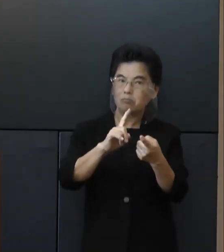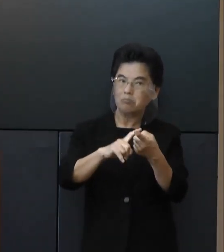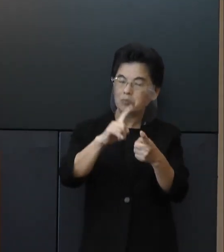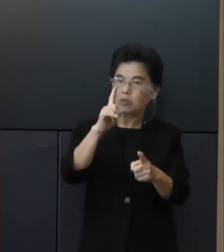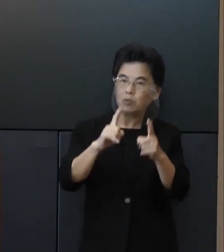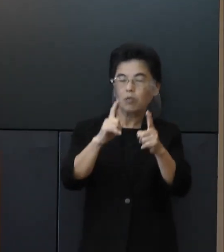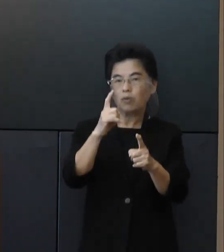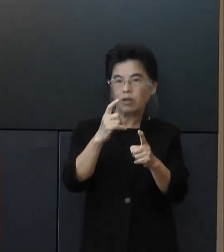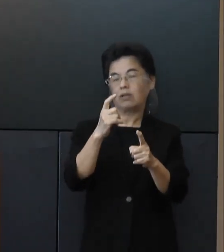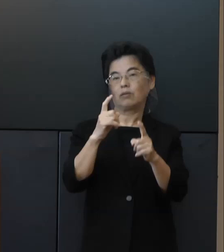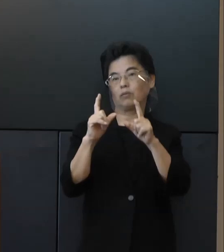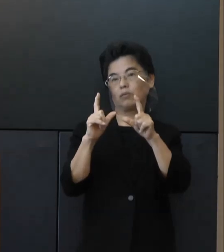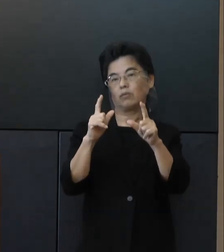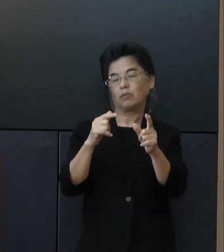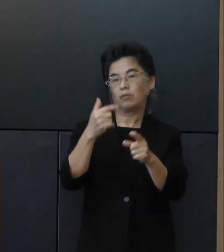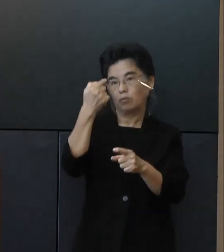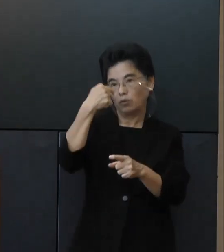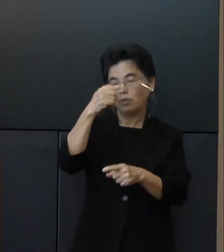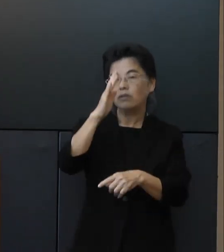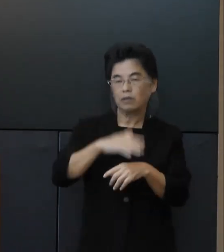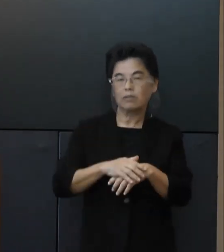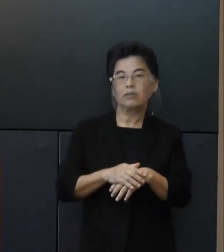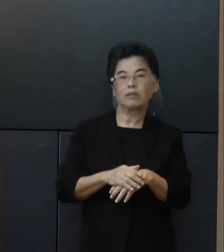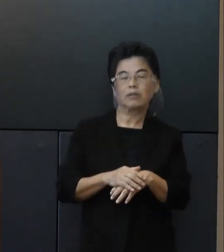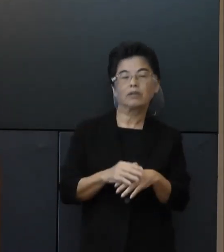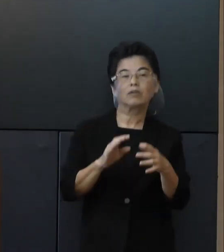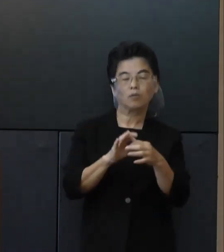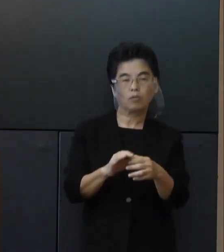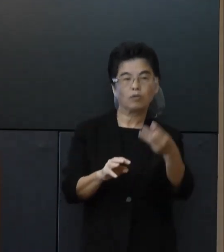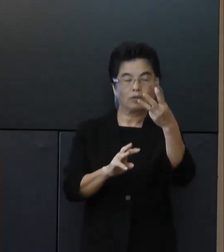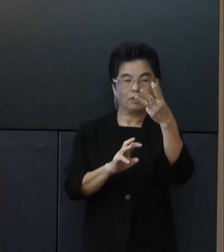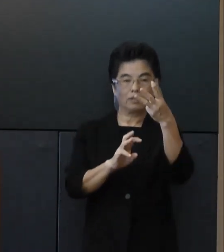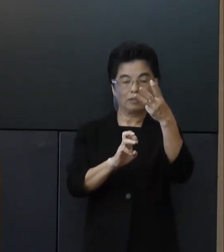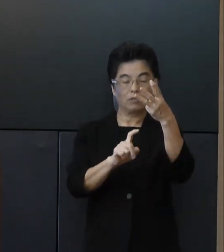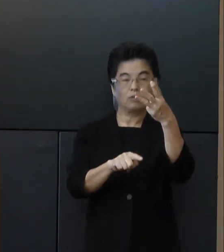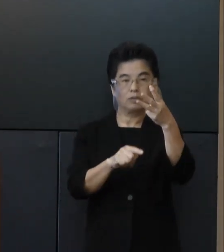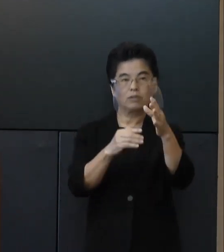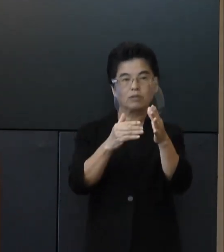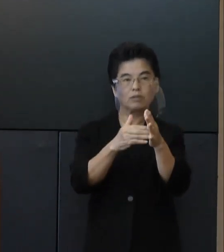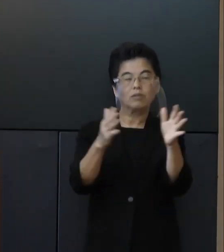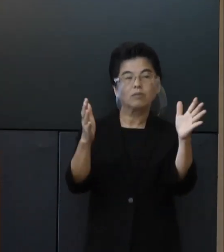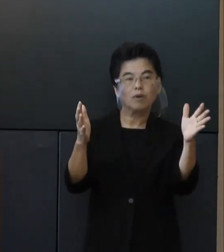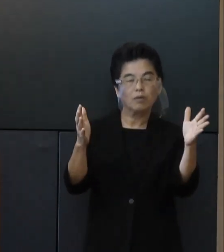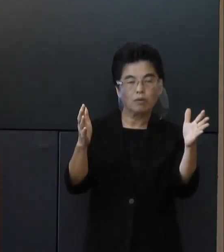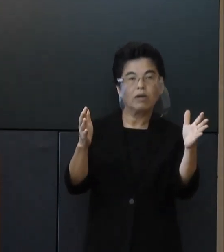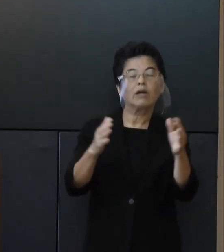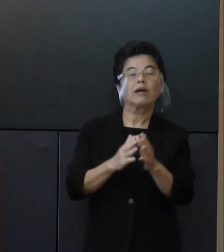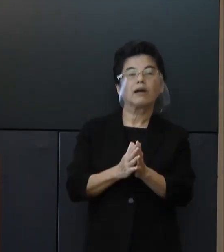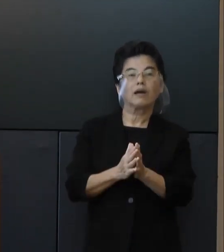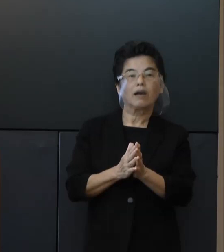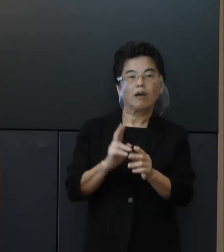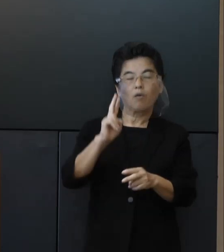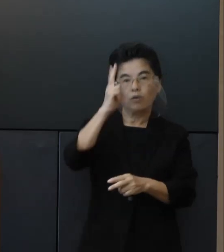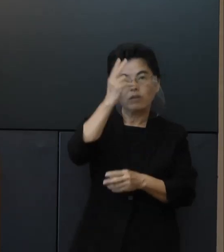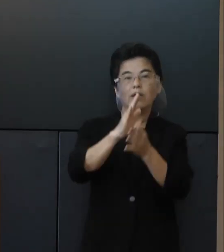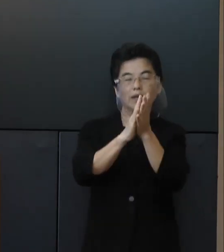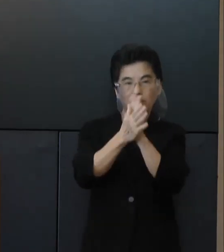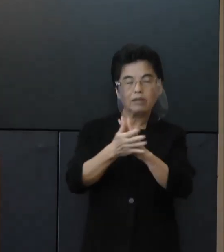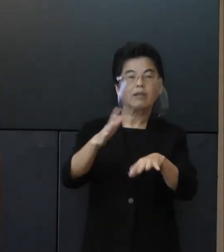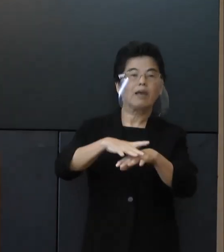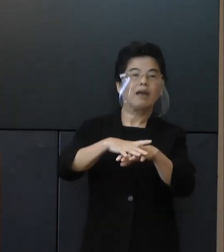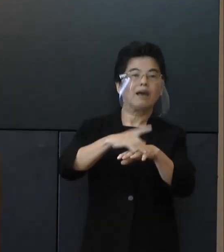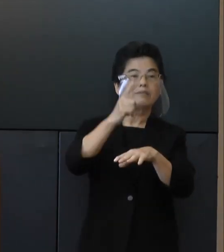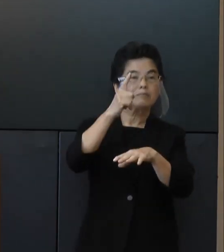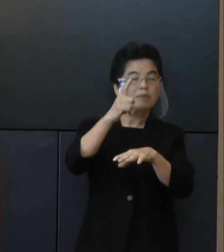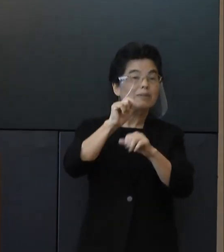ども。 はい、この辺りはですね、当然、来週は沖縄県でも初めての試